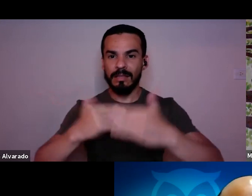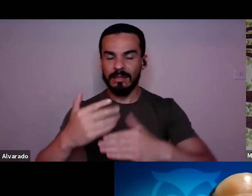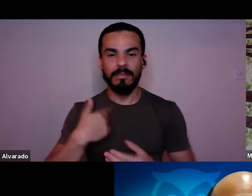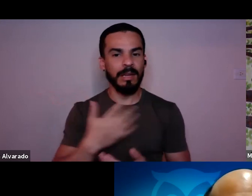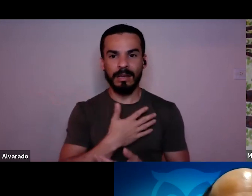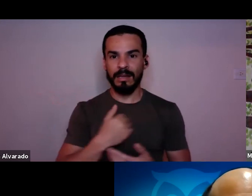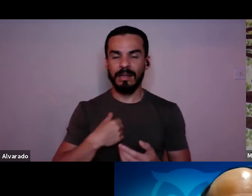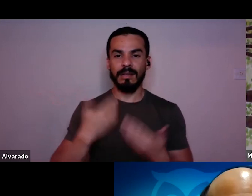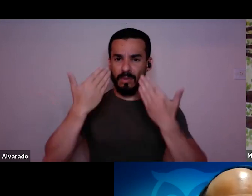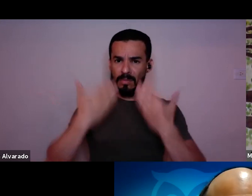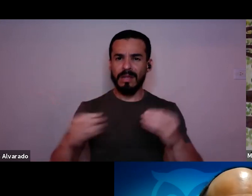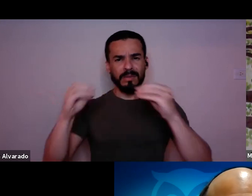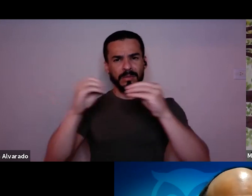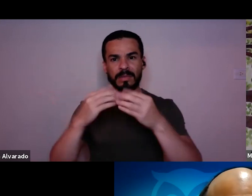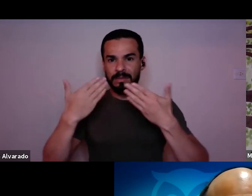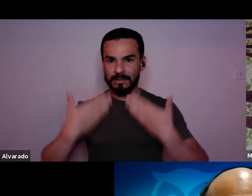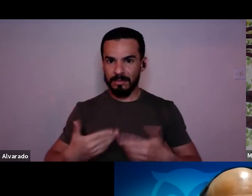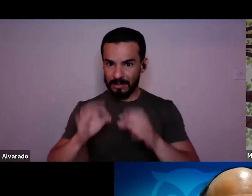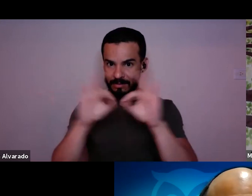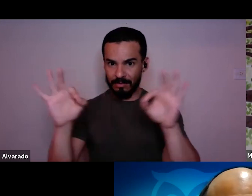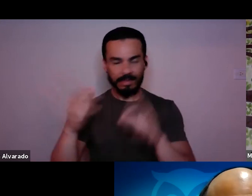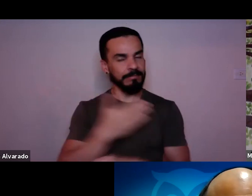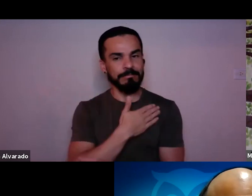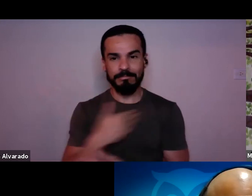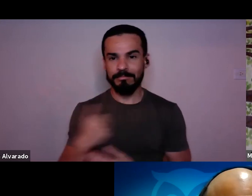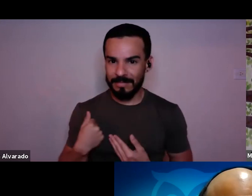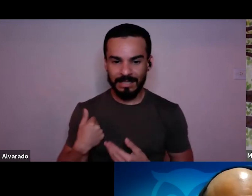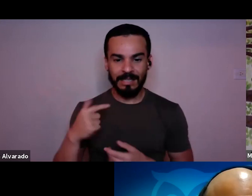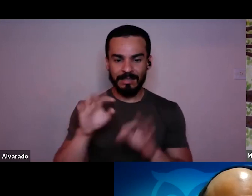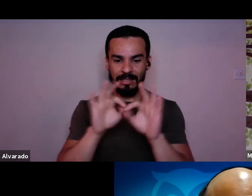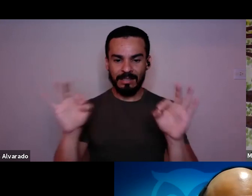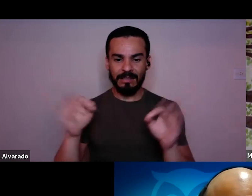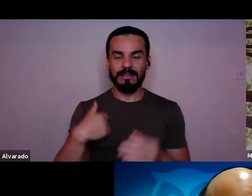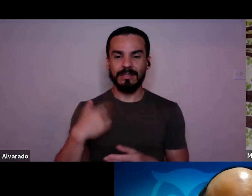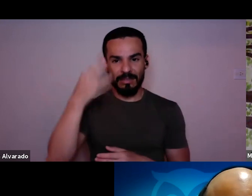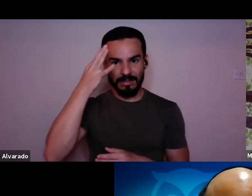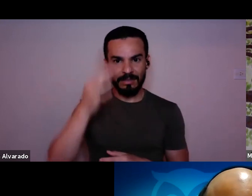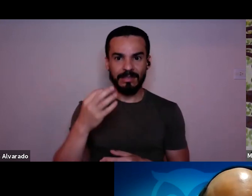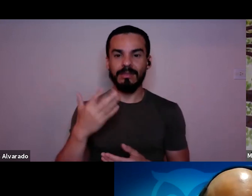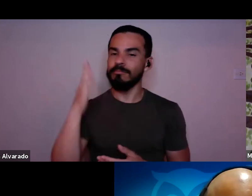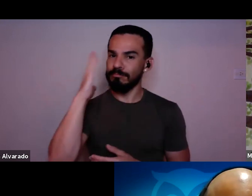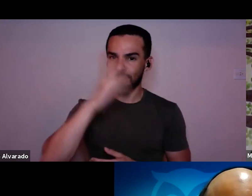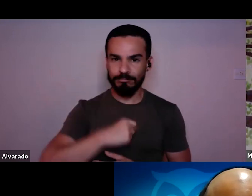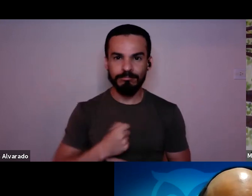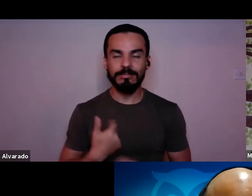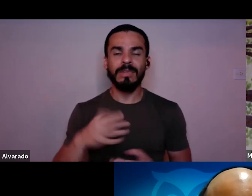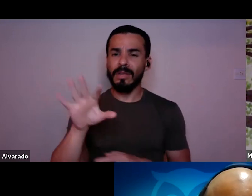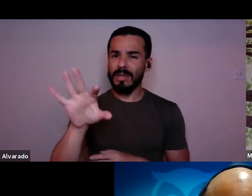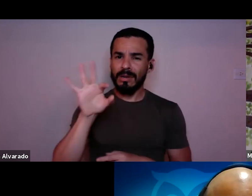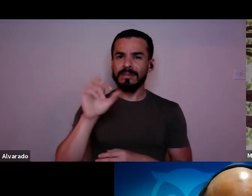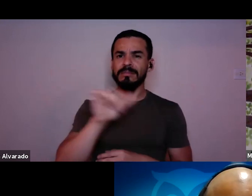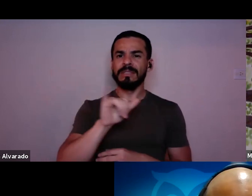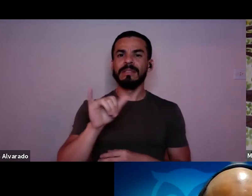humanos más humanos Me encantó ese ese lema Me parece muy lindo y yo los invito de verdad